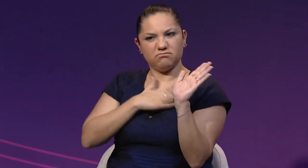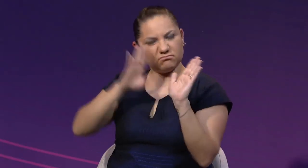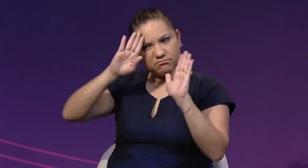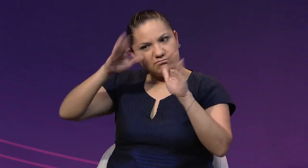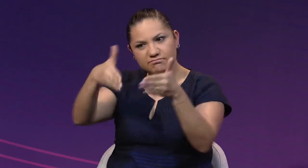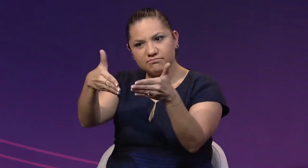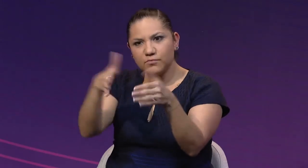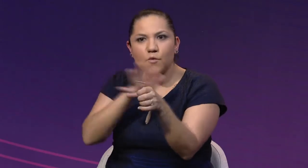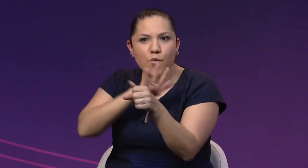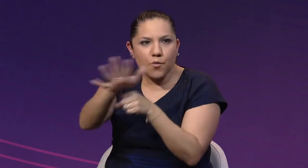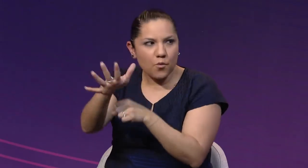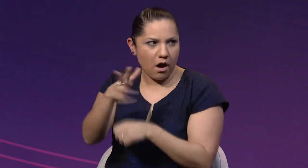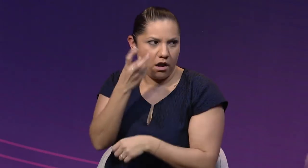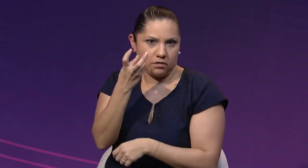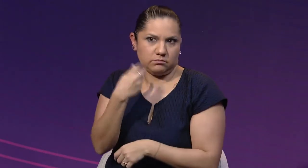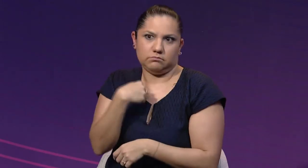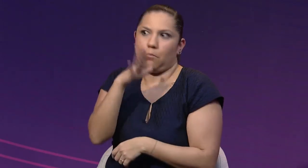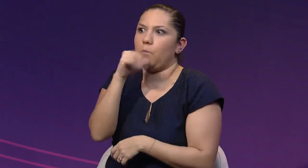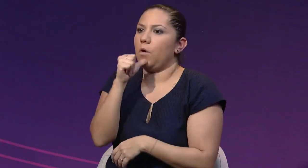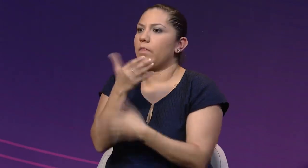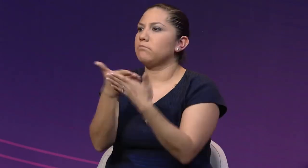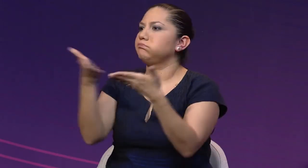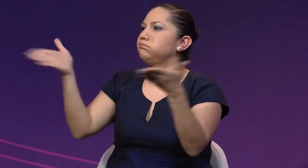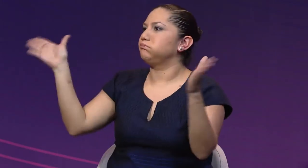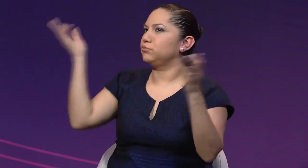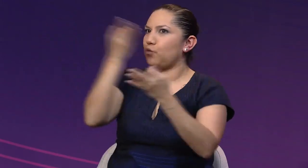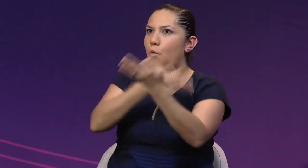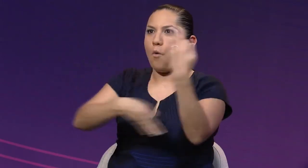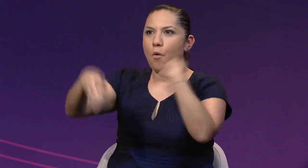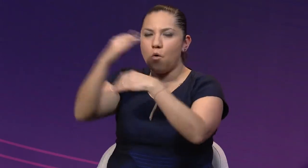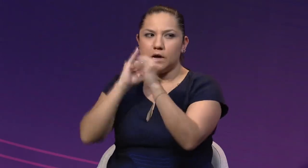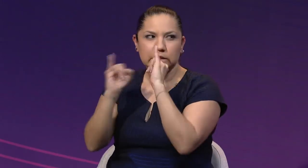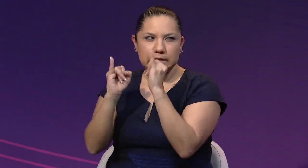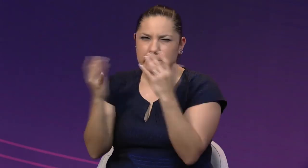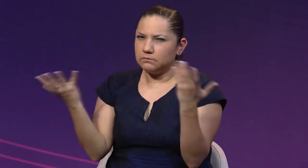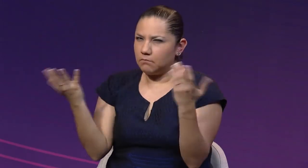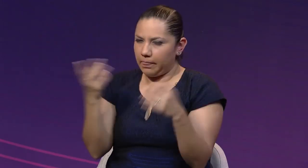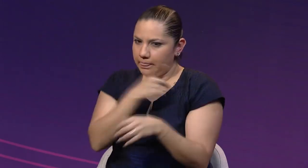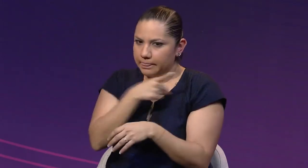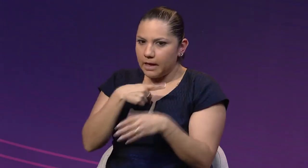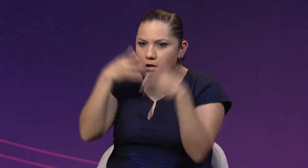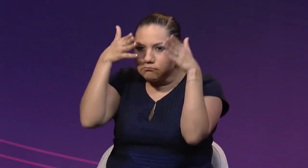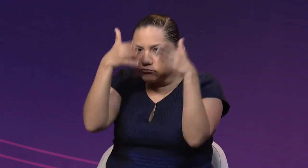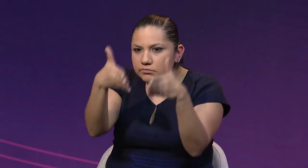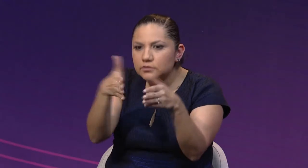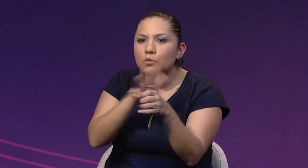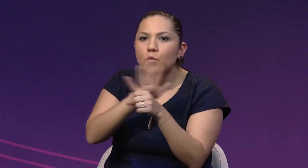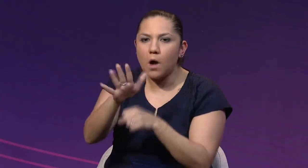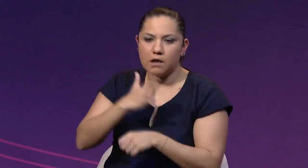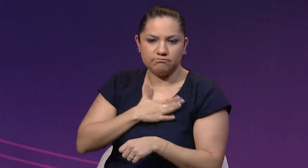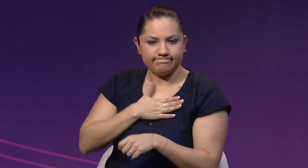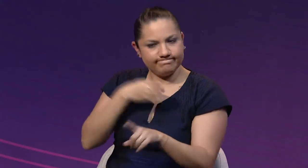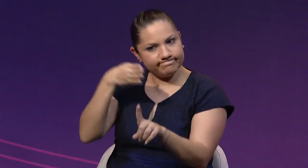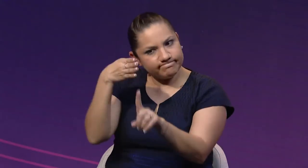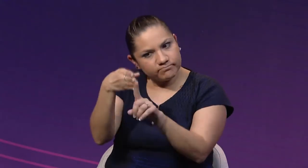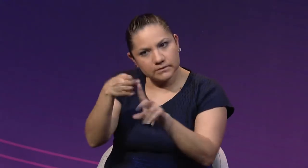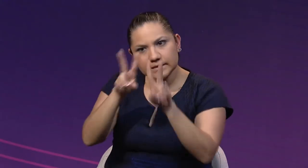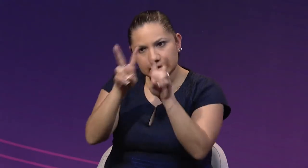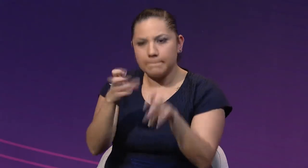Es cierto que puedes ser intérprete, pero no puedes ser intérprete de todo, ¿no? Lo que tienes que hacer es especializarte en